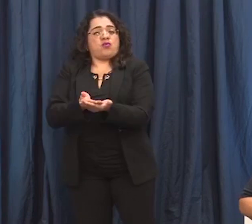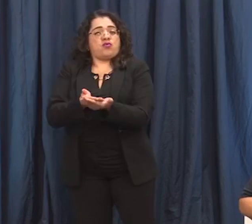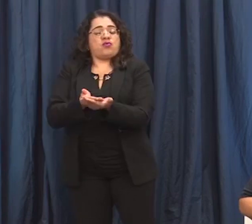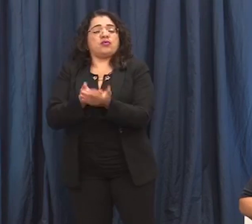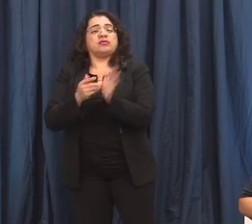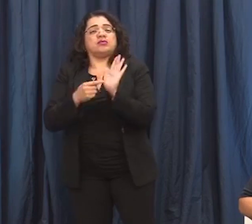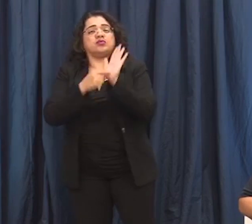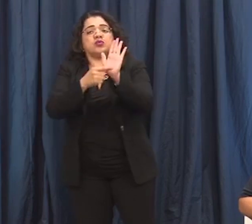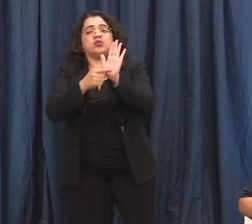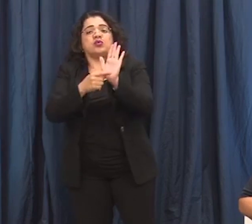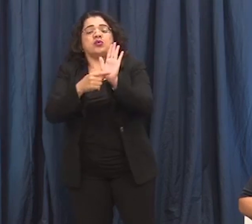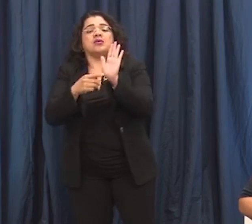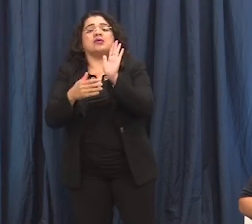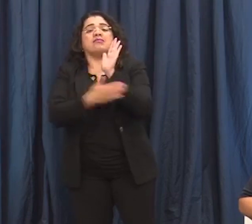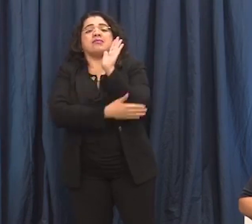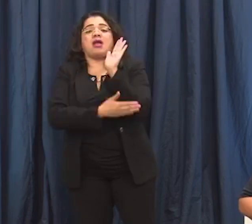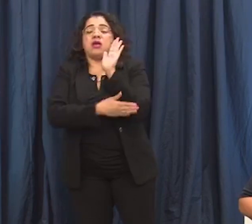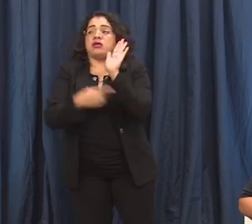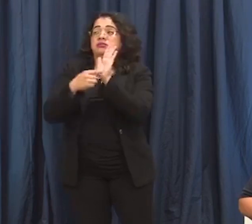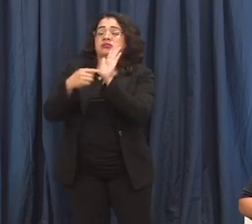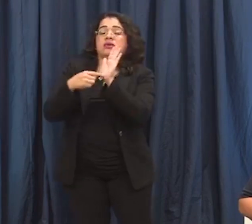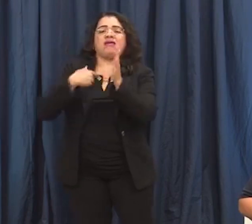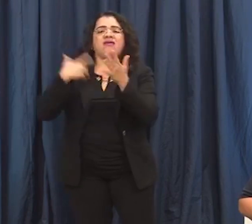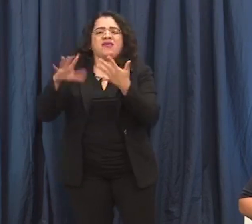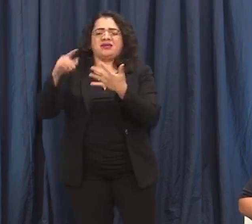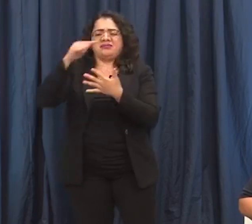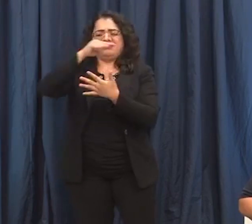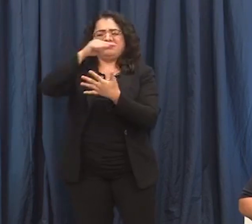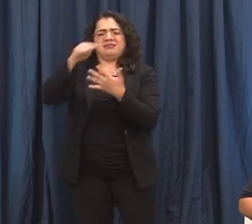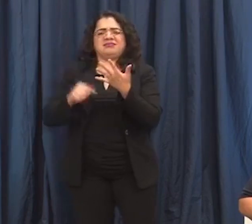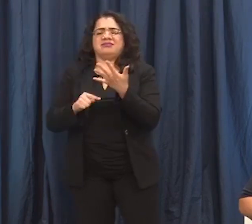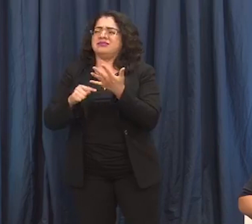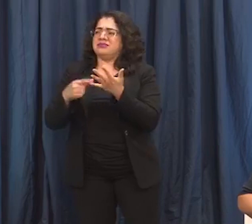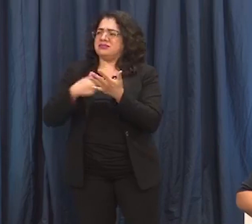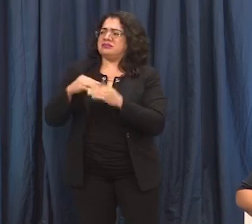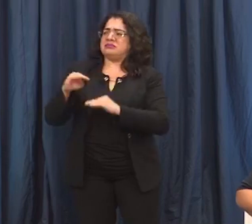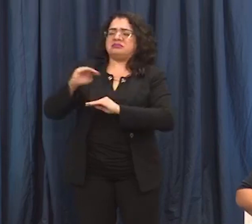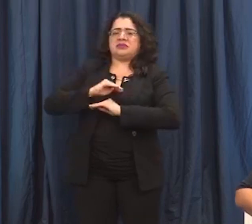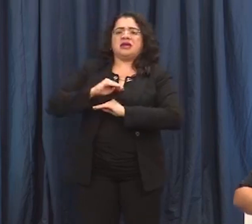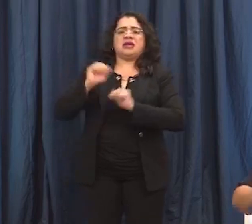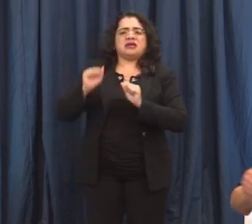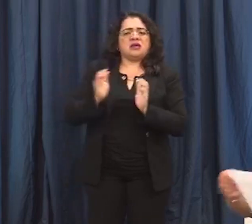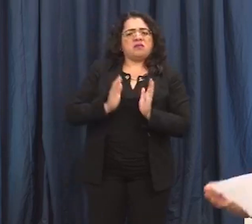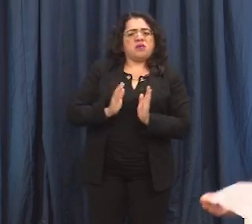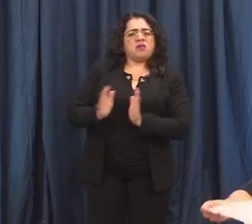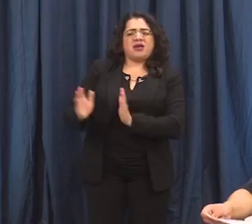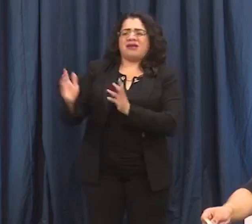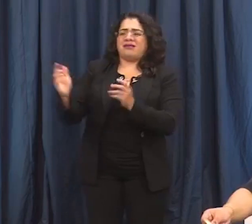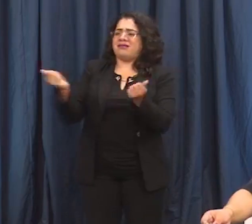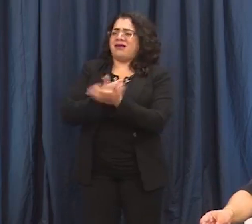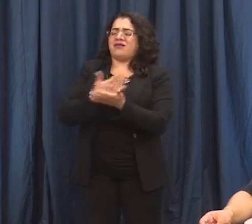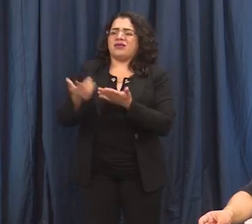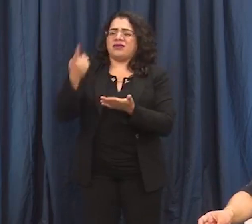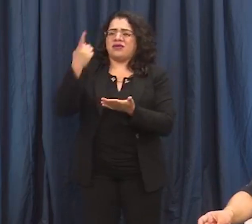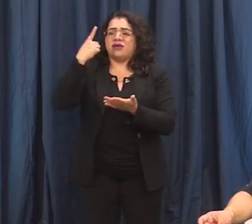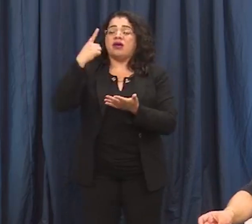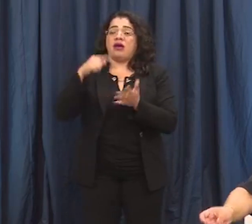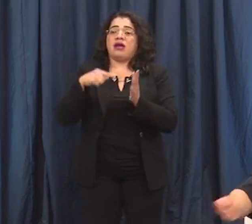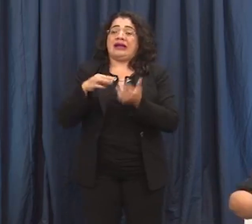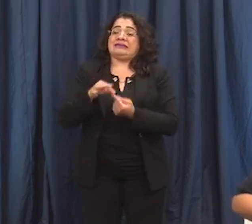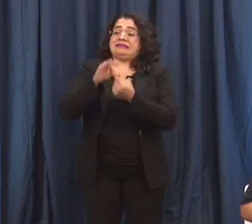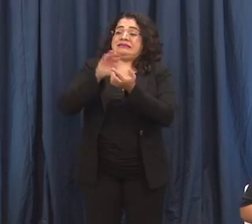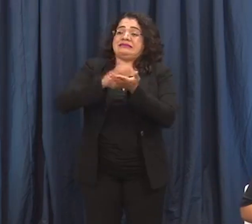para cumplir con conjunto de criterios relacionados con la prevalencia y preparación de enfermedades. Esta